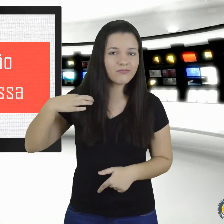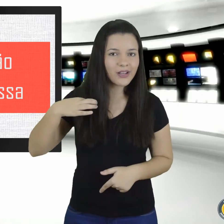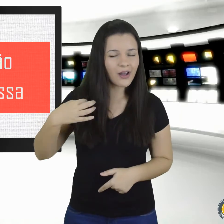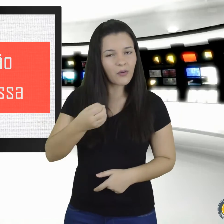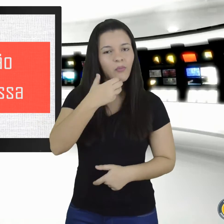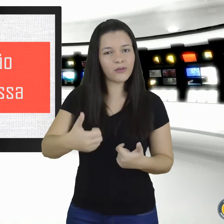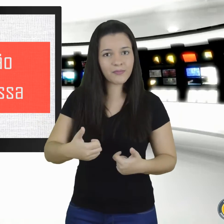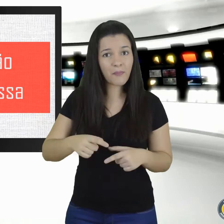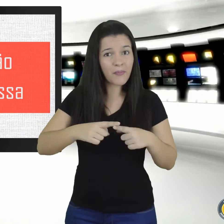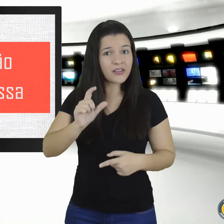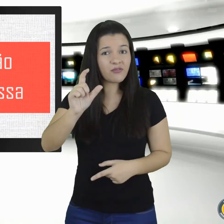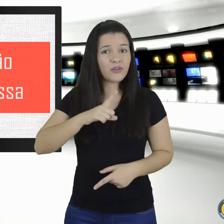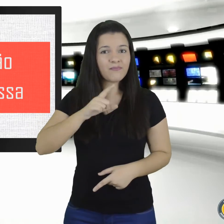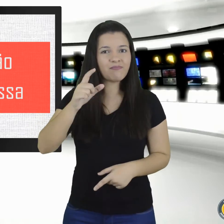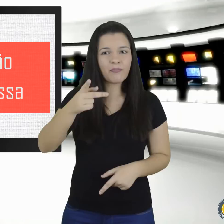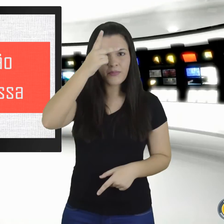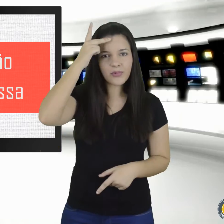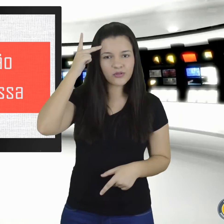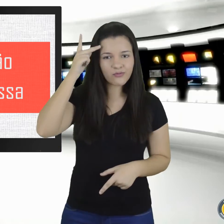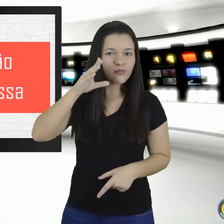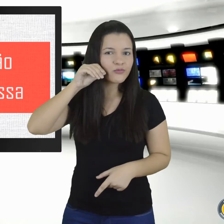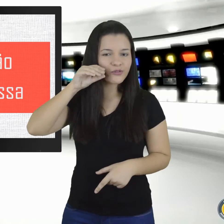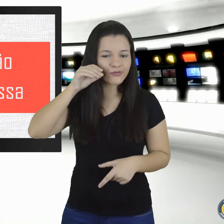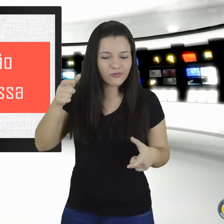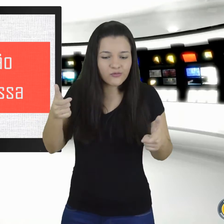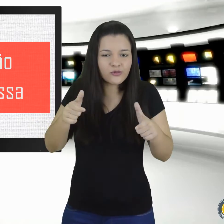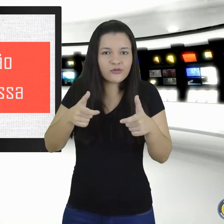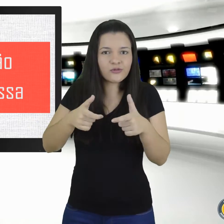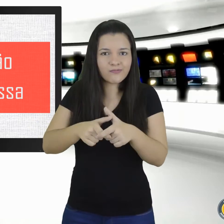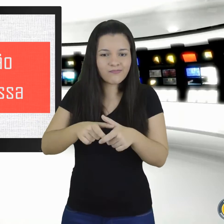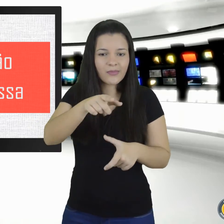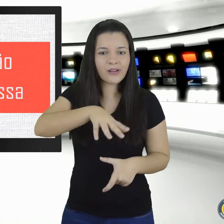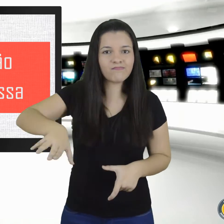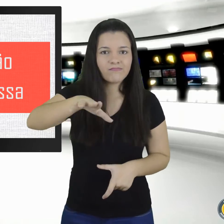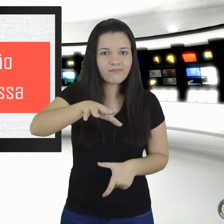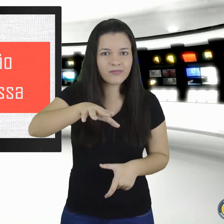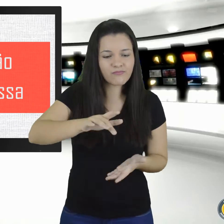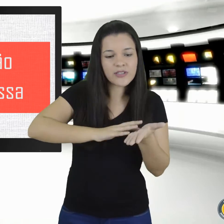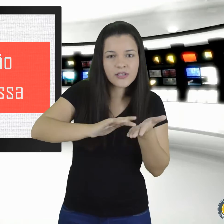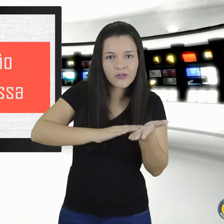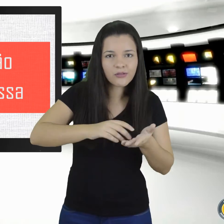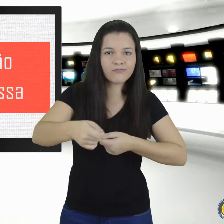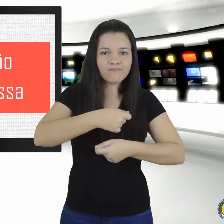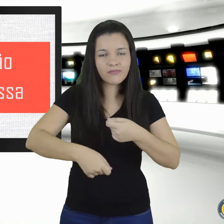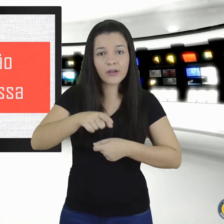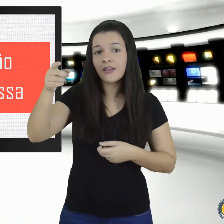pequena redução no quadro de funcionários, essencialmente na parte administrativa, reconhece.